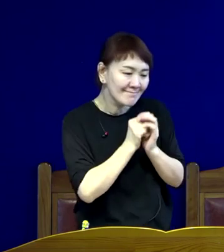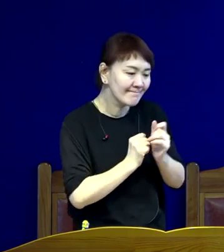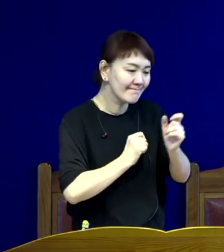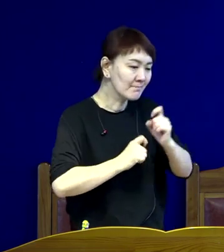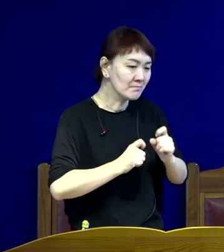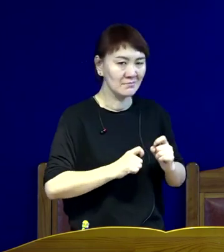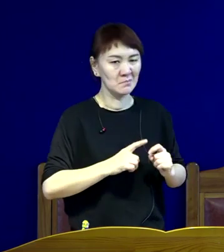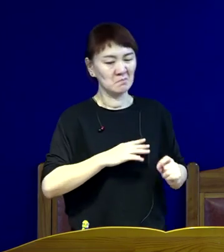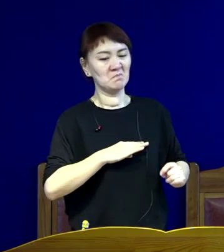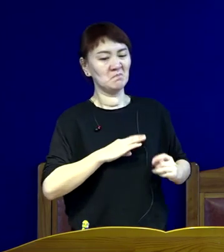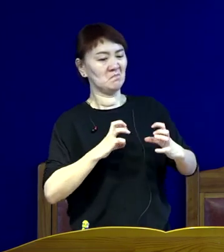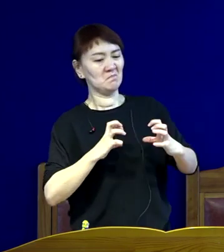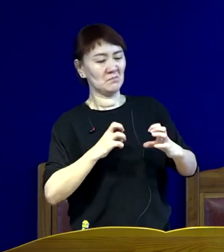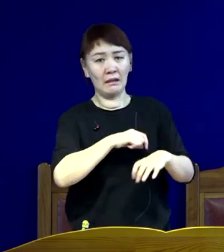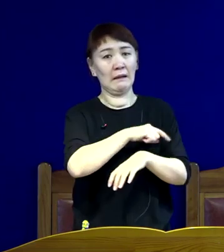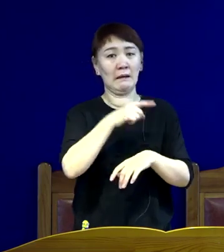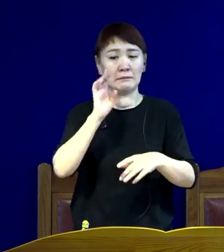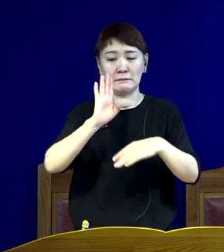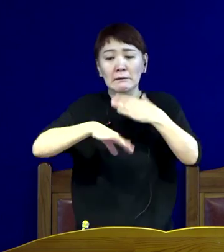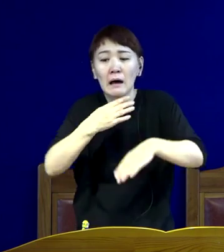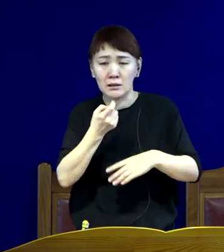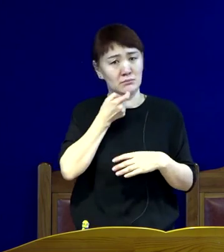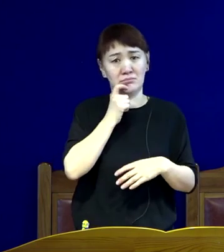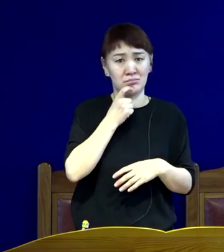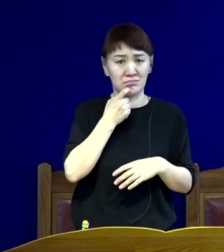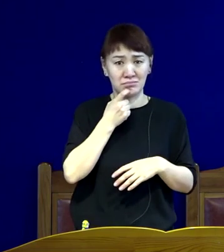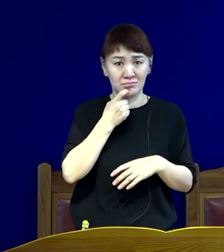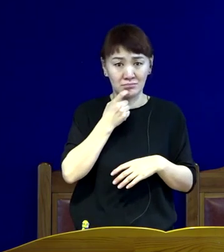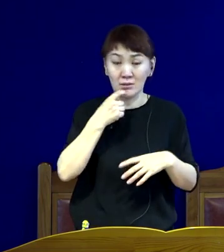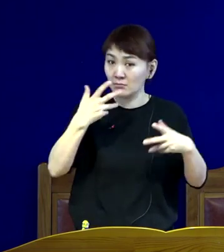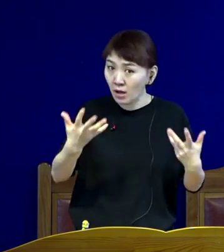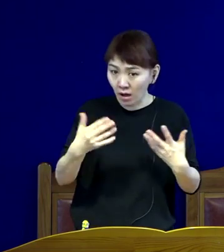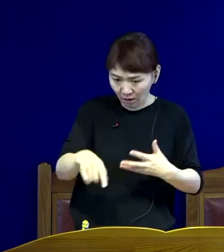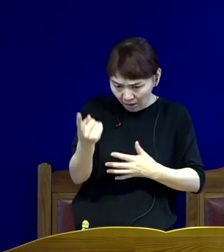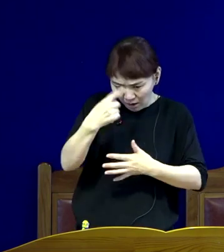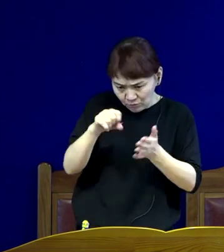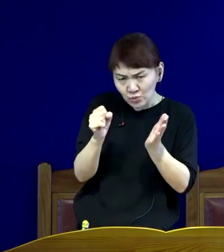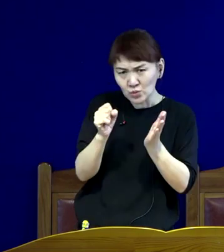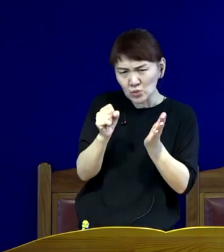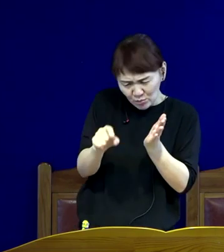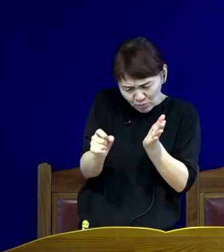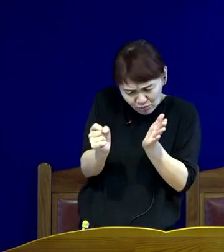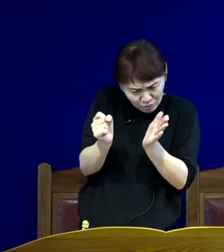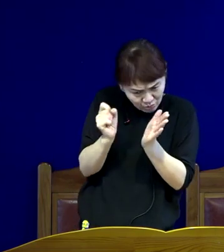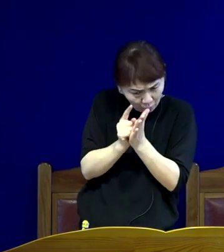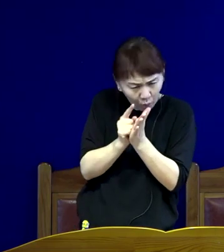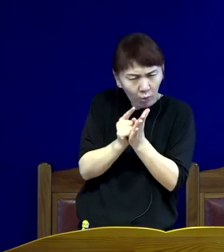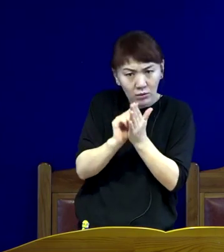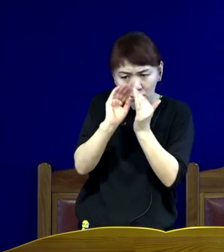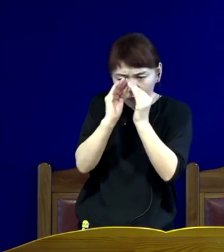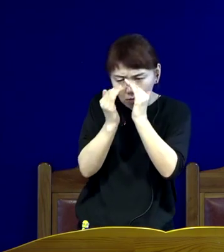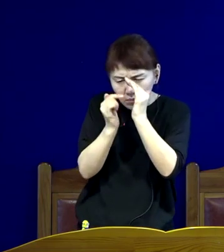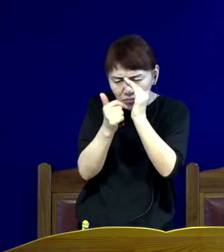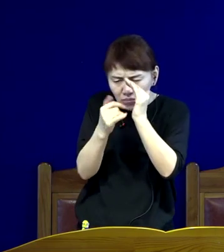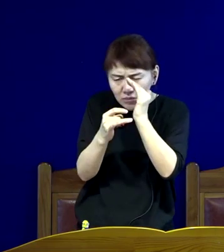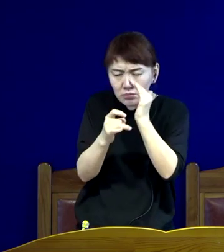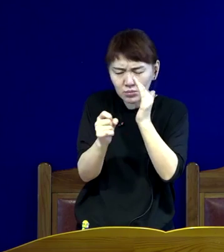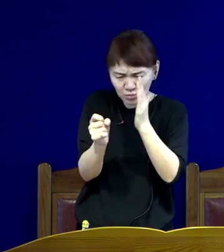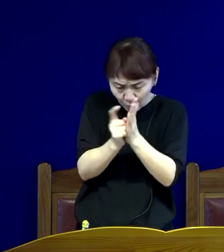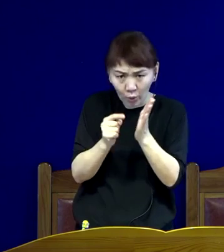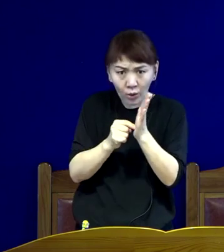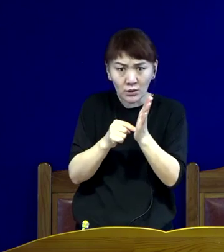нь энэ нь хичнээн том үүрэг оролдог гүйцэтгэдэг гэдэг нь сайн мэддэг болов уу, мэддэггүй болов уу? Би нэгэн ихчээс